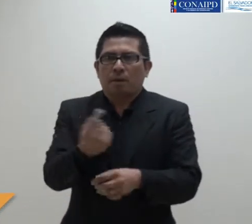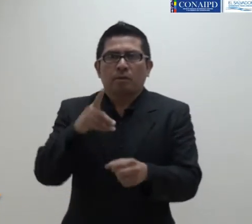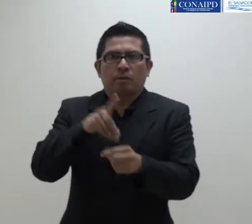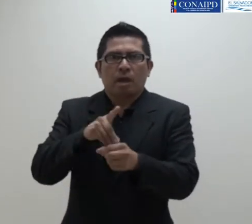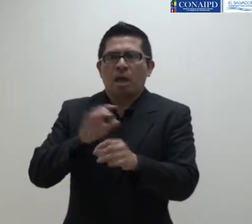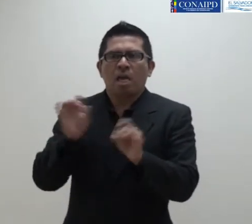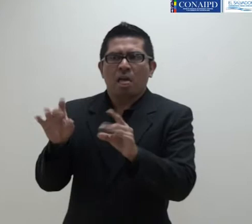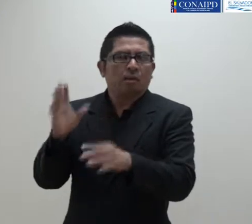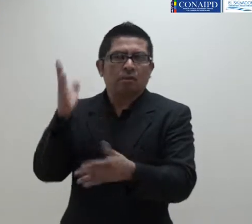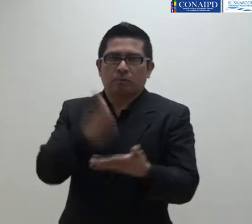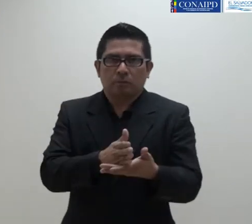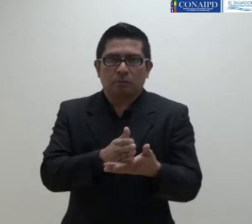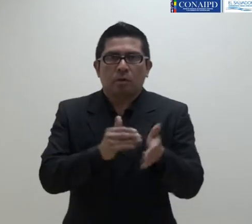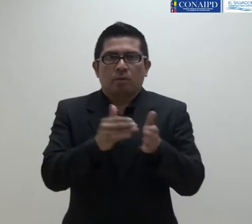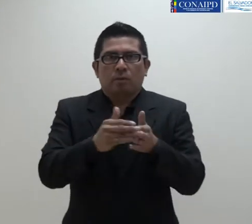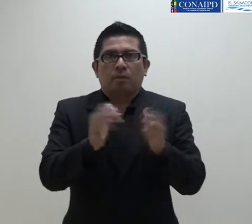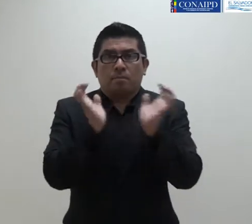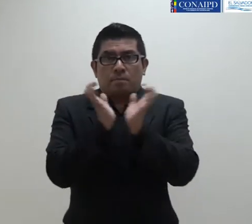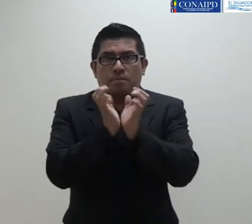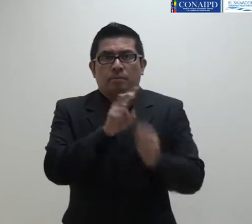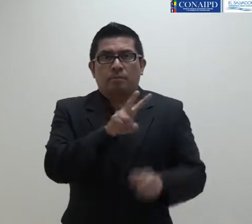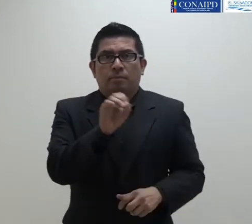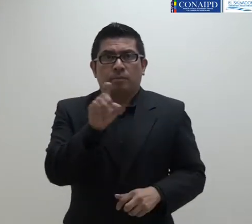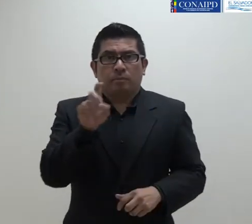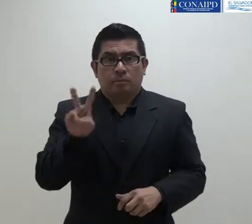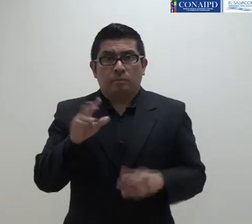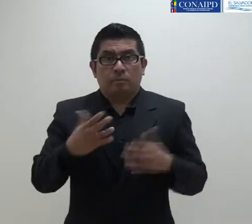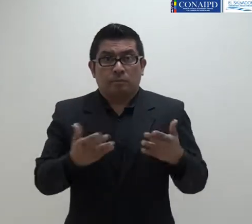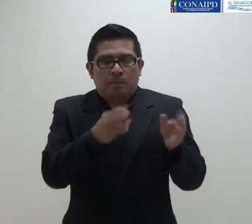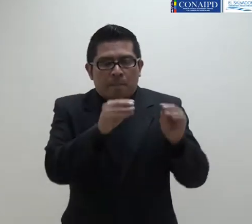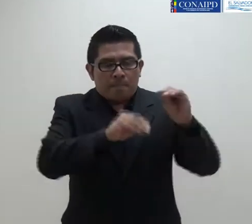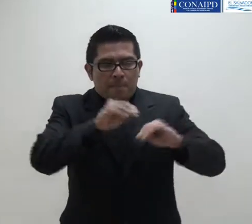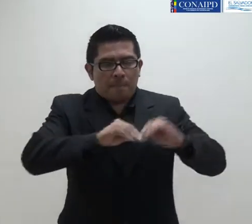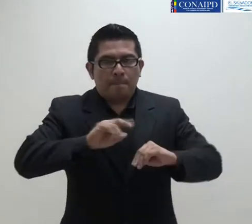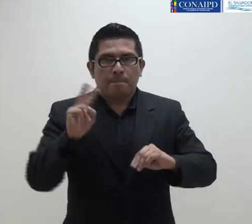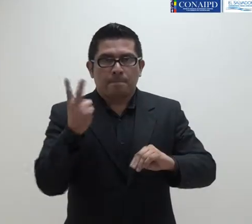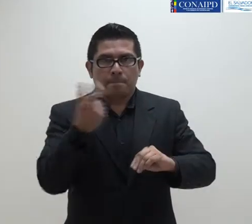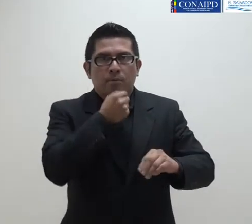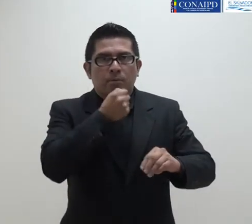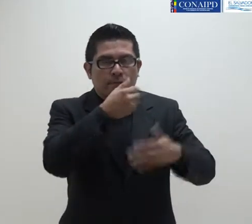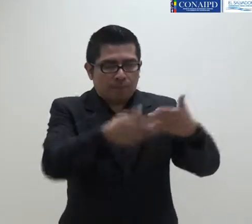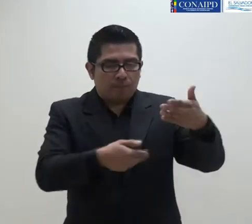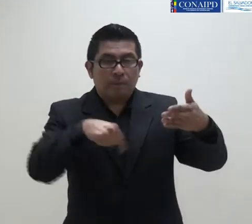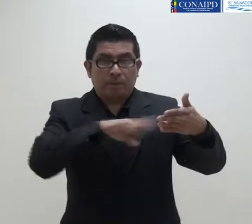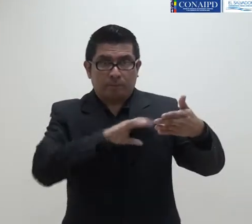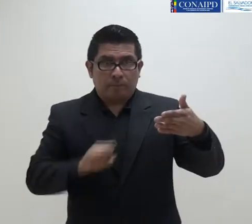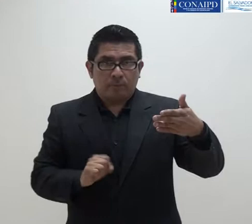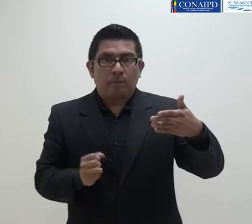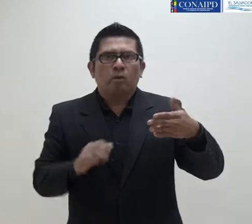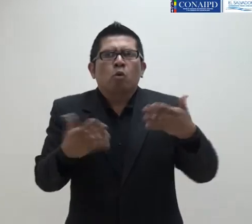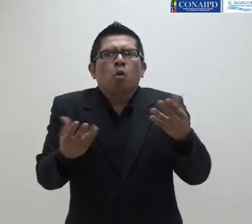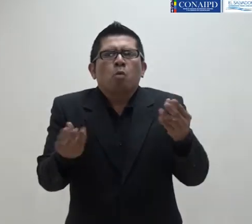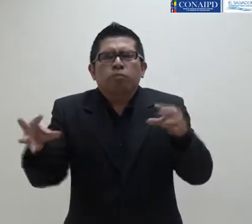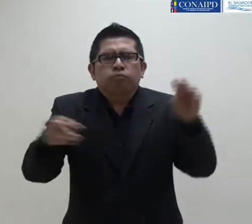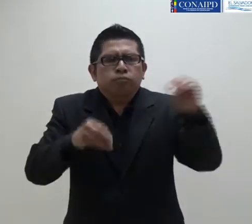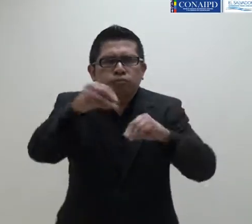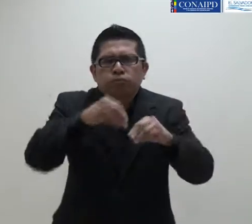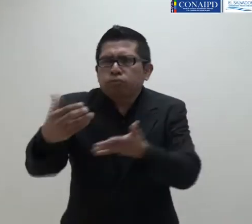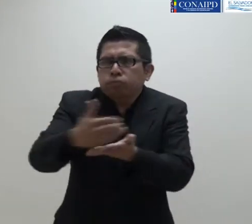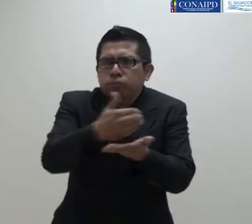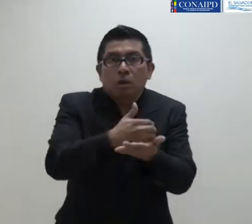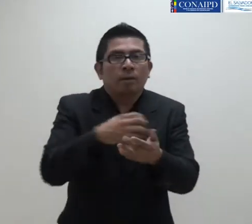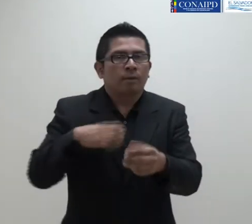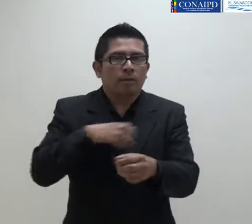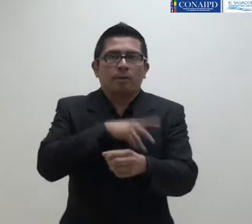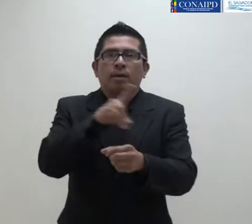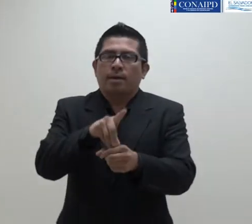con discapacidad a partir de mayo de 2012, por lo que preparó el segundo informe de país. Para la recopilación de los insumos, el